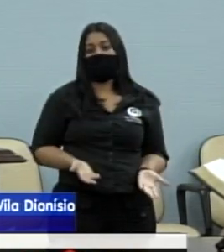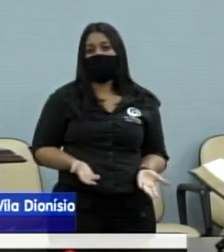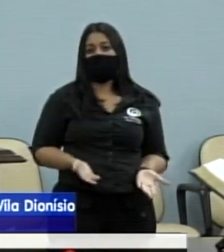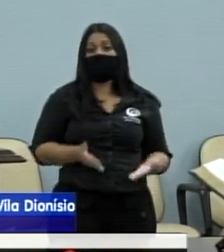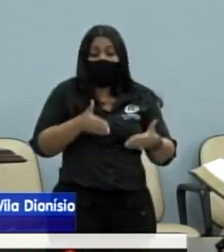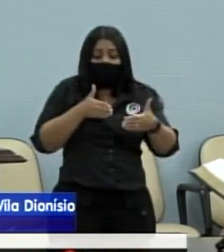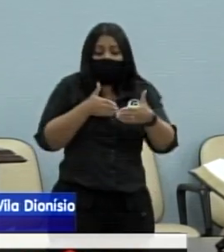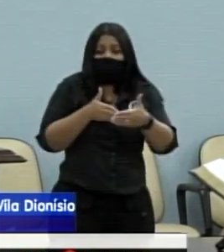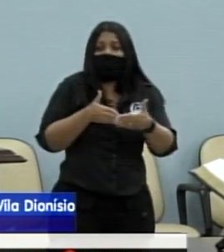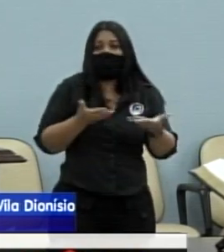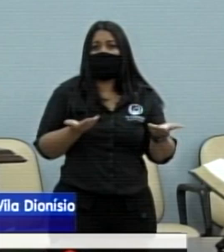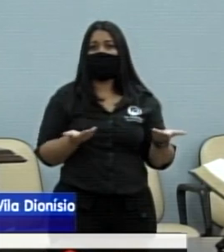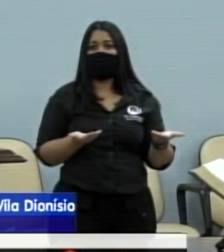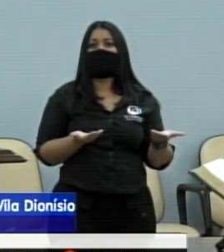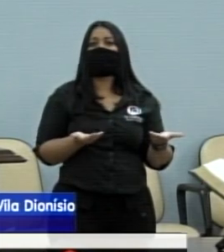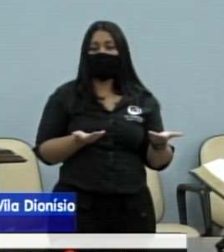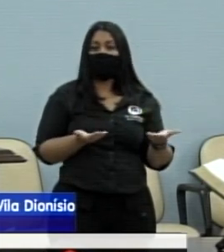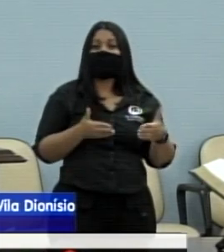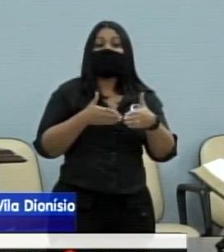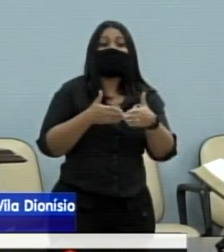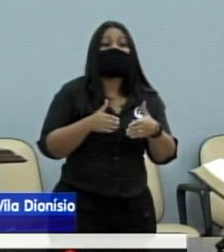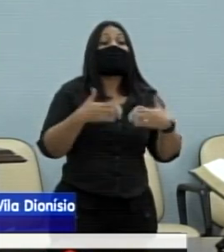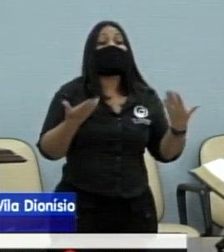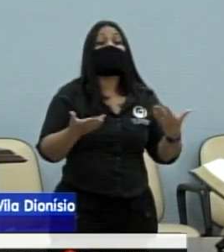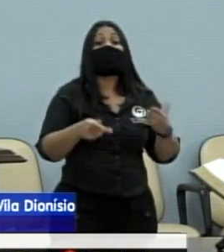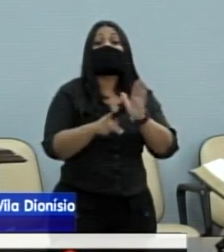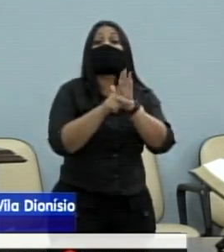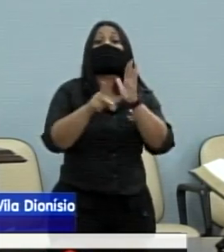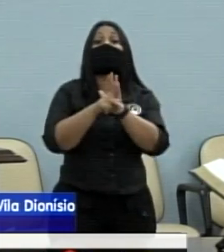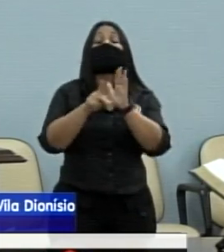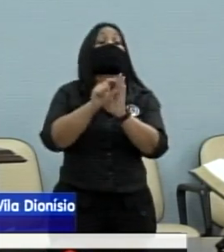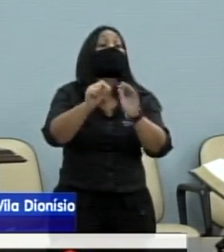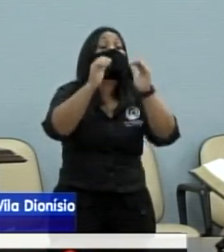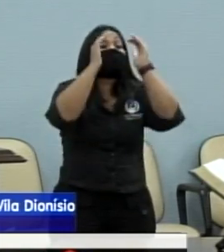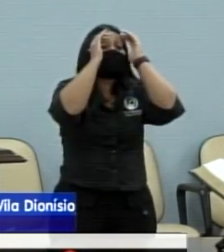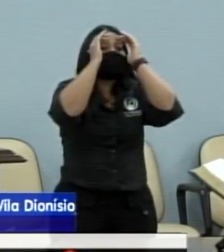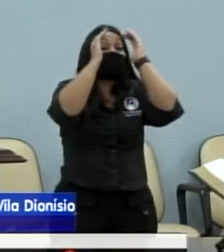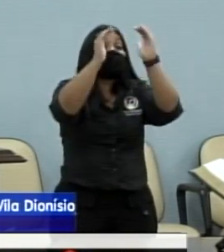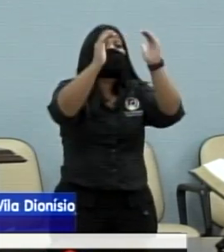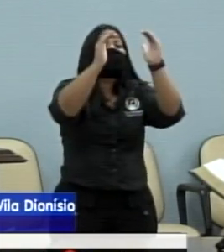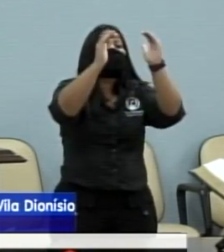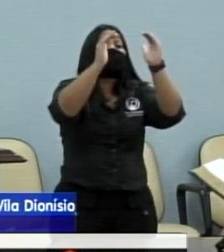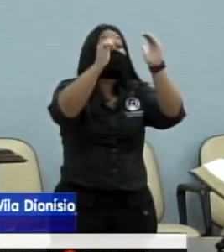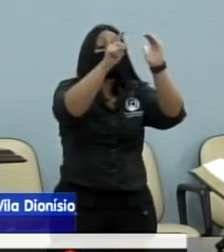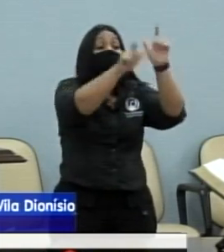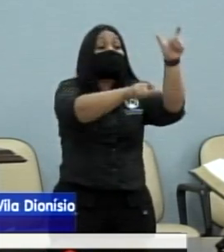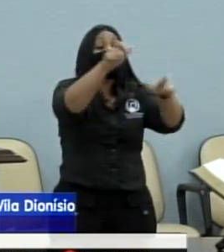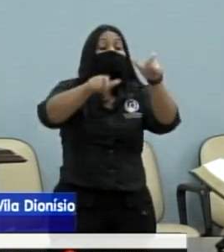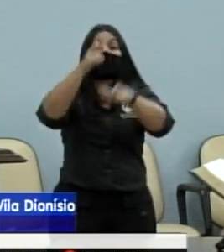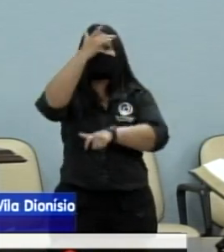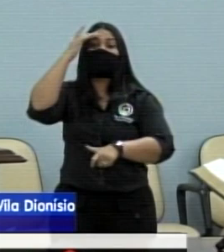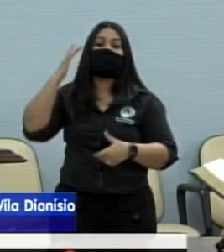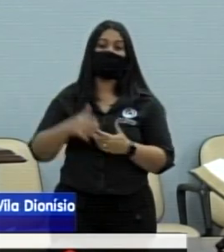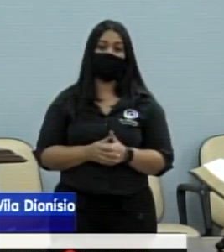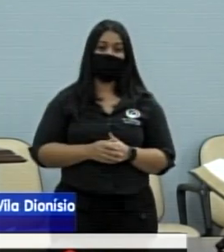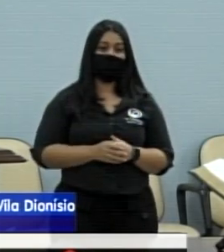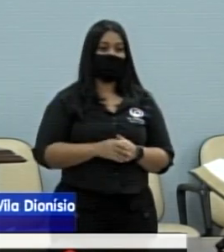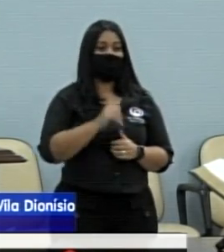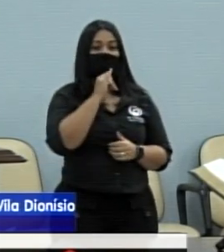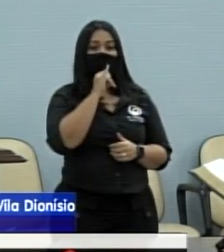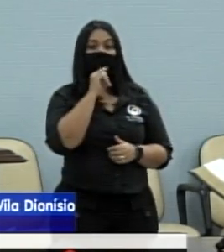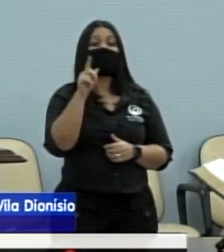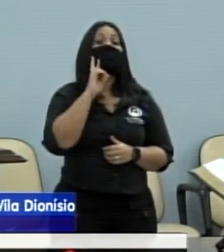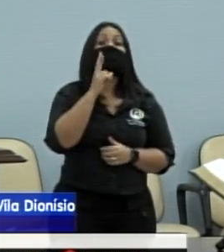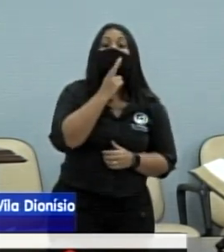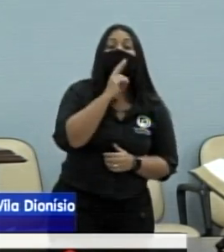Existe um limite. Um limite moral, um limite de responsabilidade com a população. Vocês não estão matando só bares e